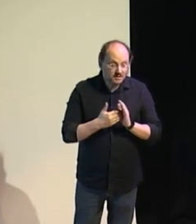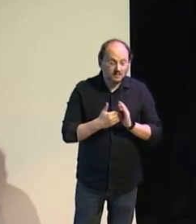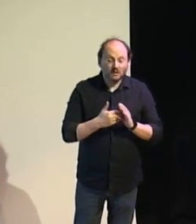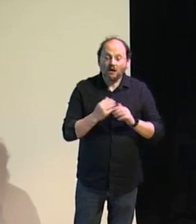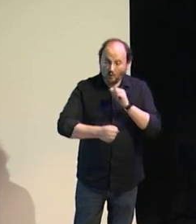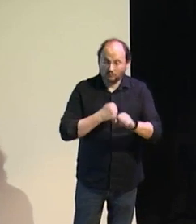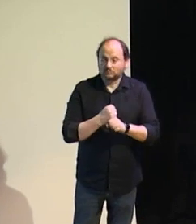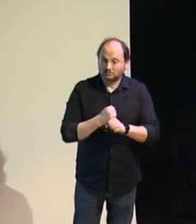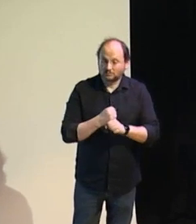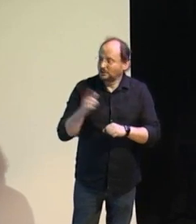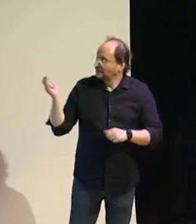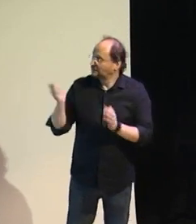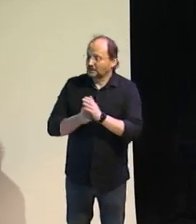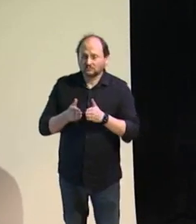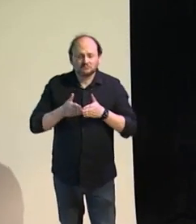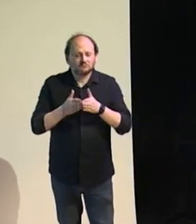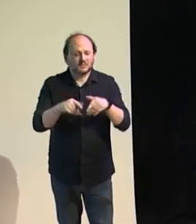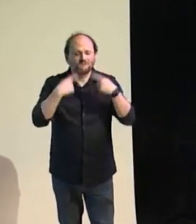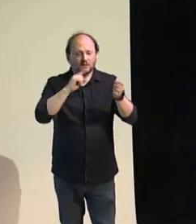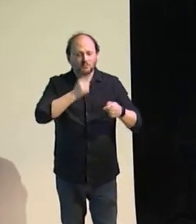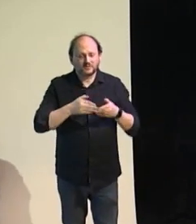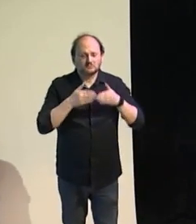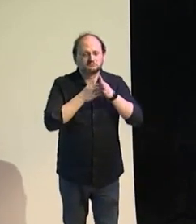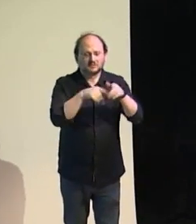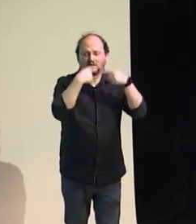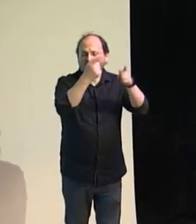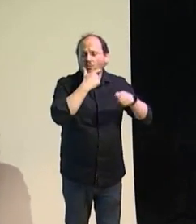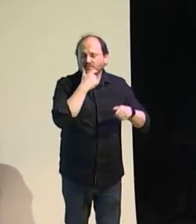a environ, là ça date il y a plus de 1000 ans, et